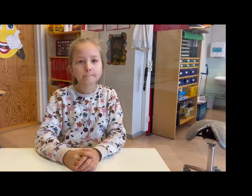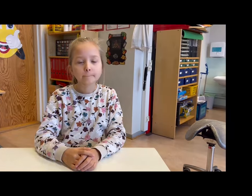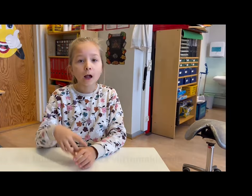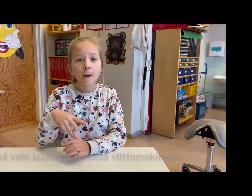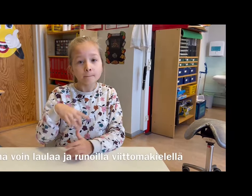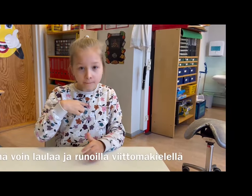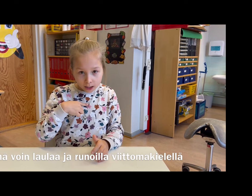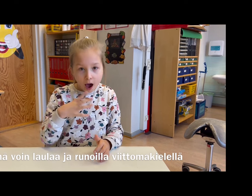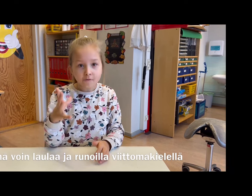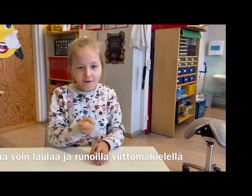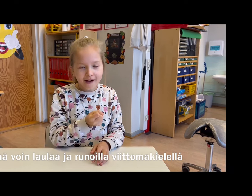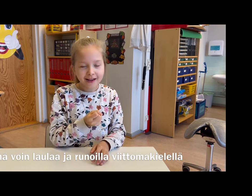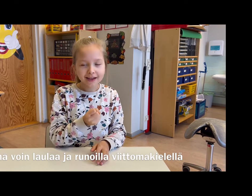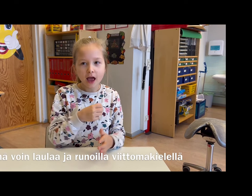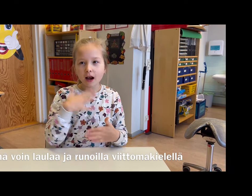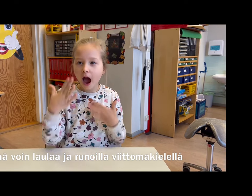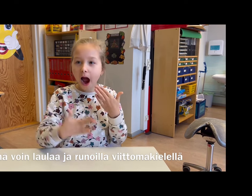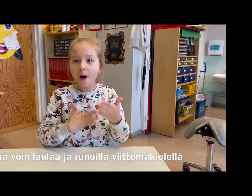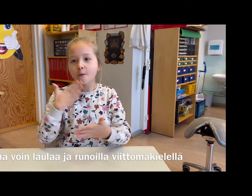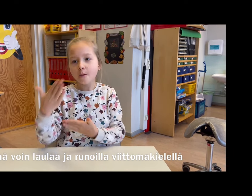Minä voin ymmärtää asioita paremmin.